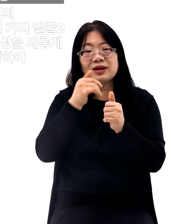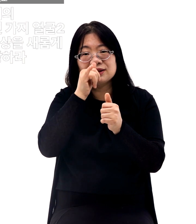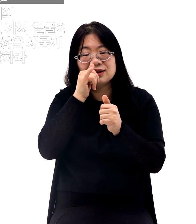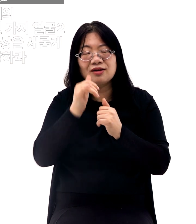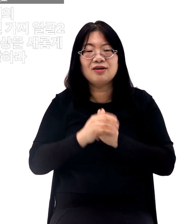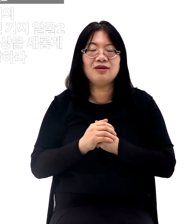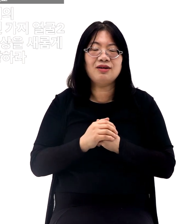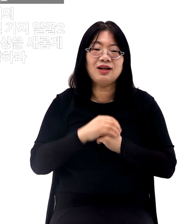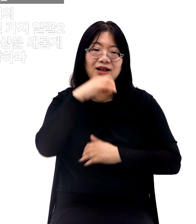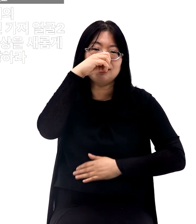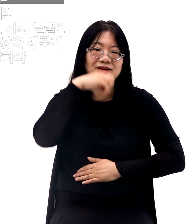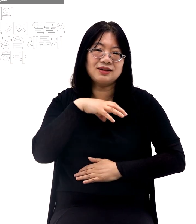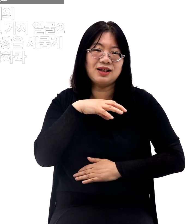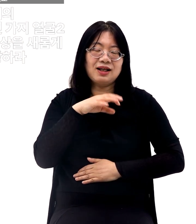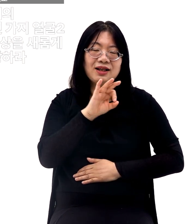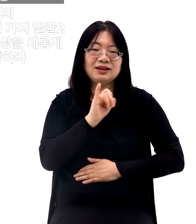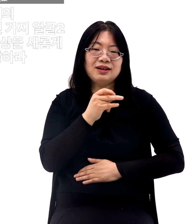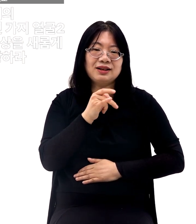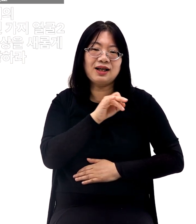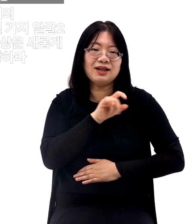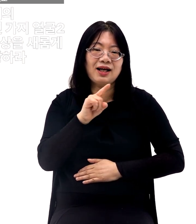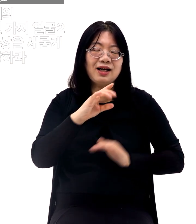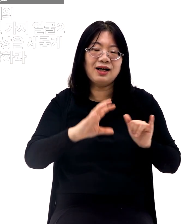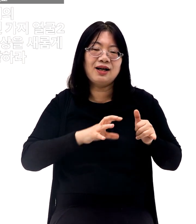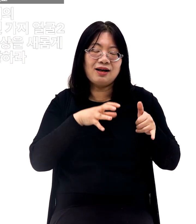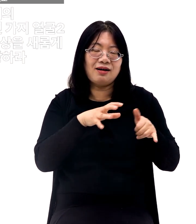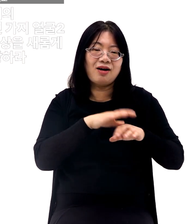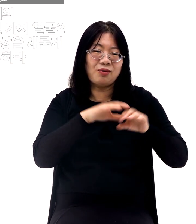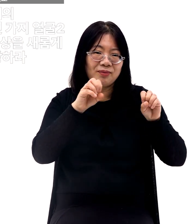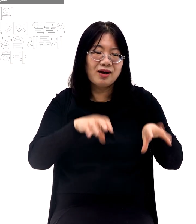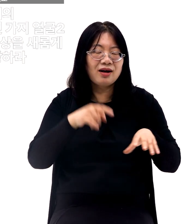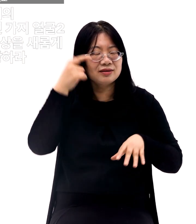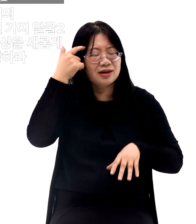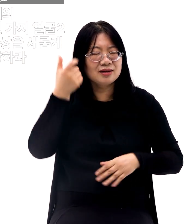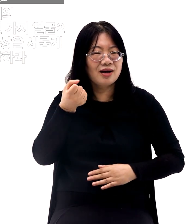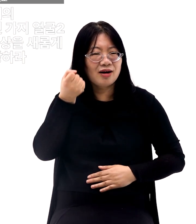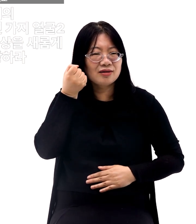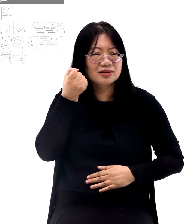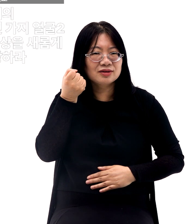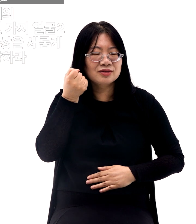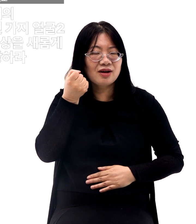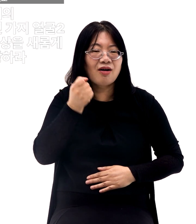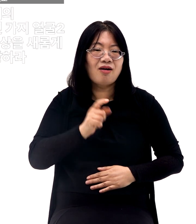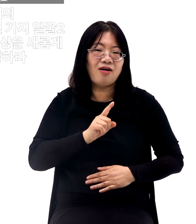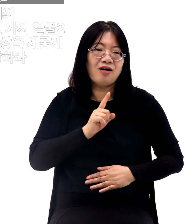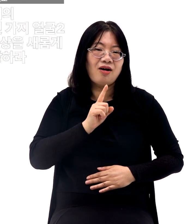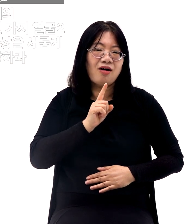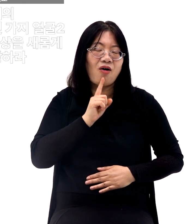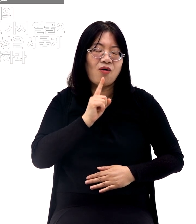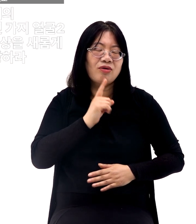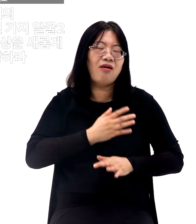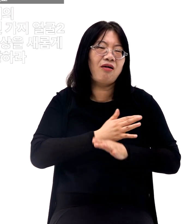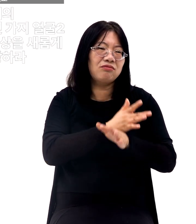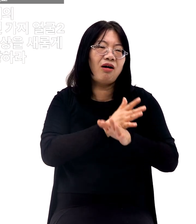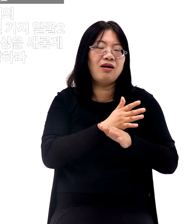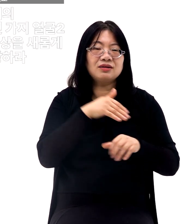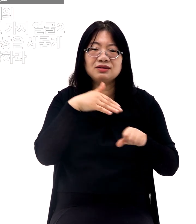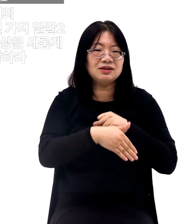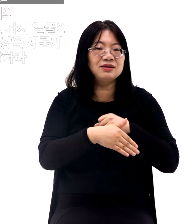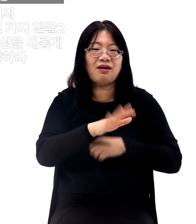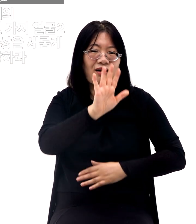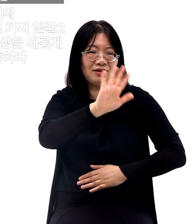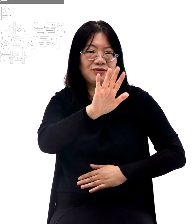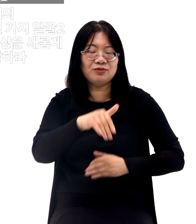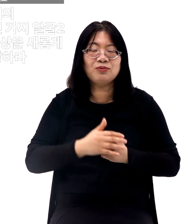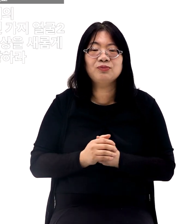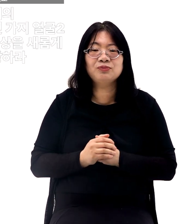상상력은 그저 이데아의 세계에서 허망한 생각으로 그 언어에 유인하는 그런 상상력이 아니에요.